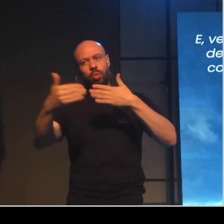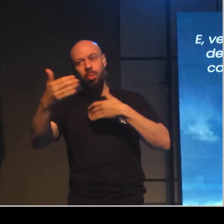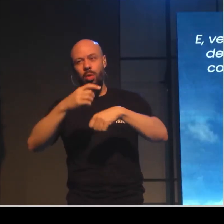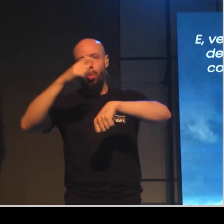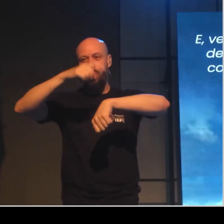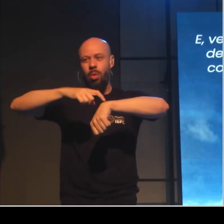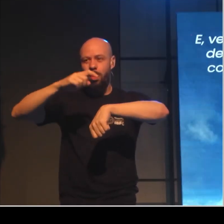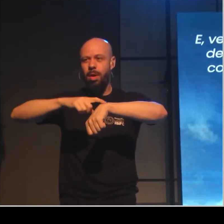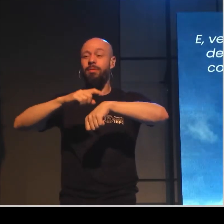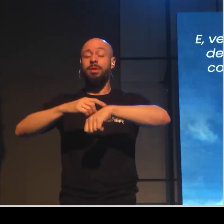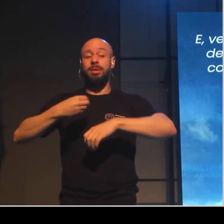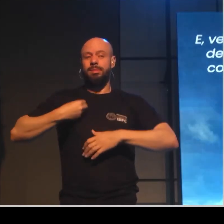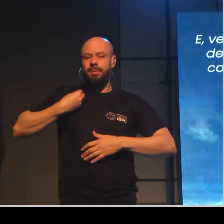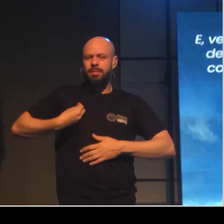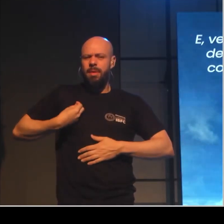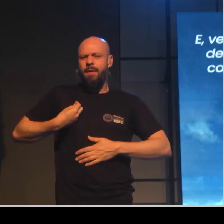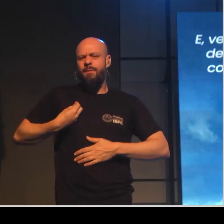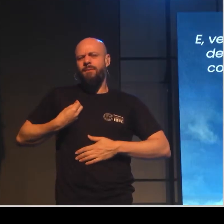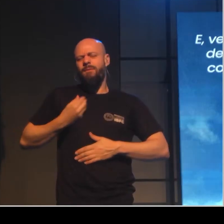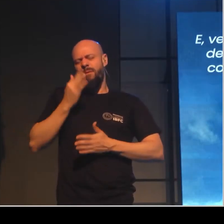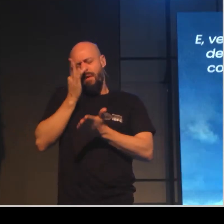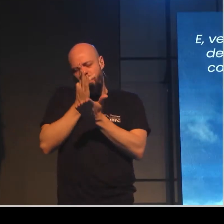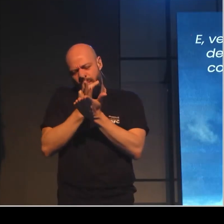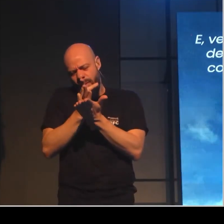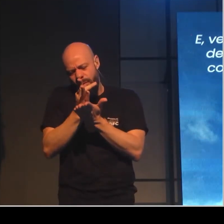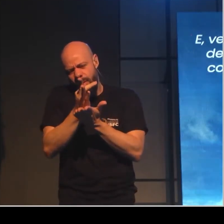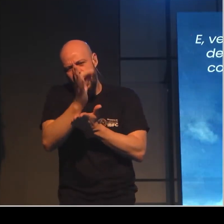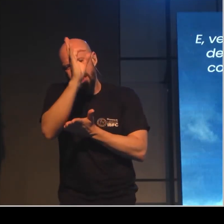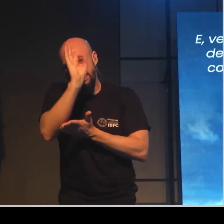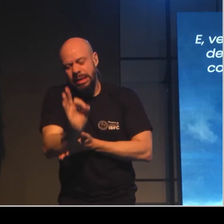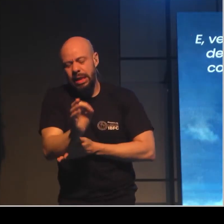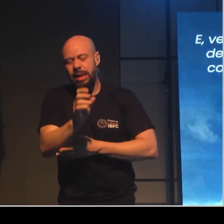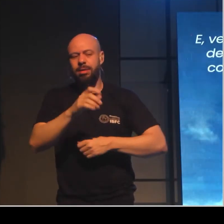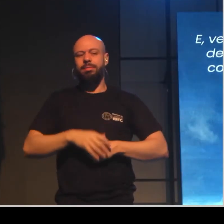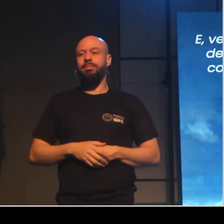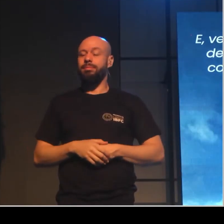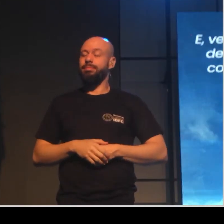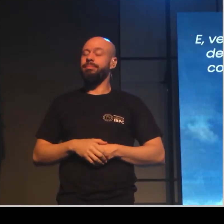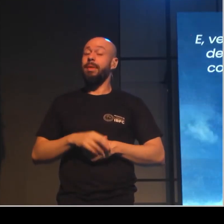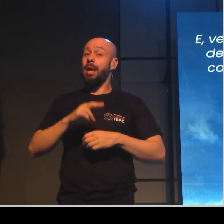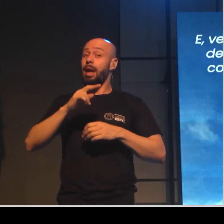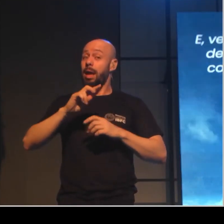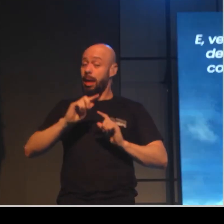você viva fielmente tudo que nele está escrito. E então